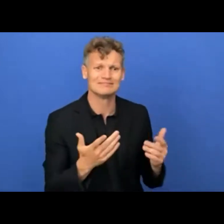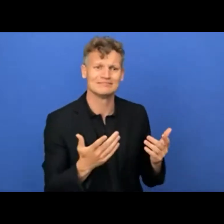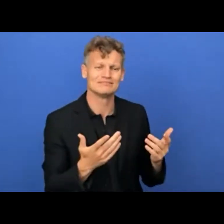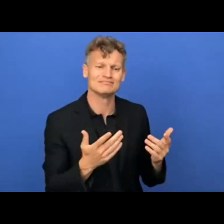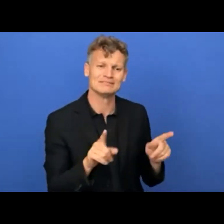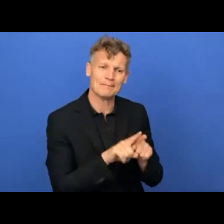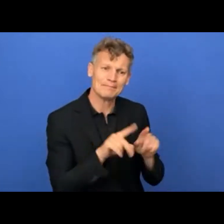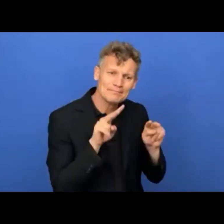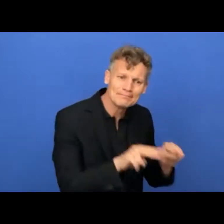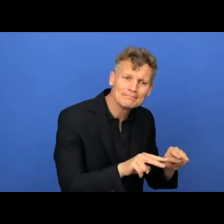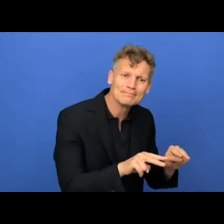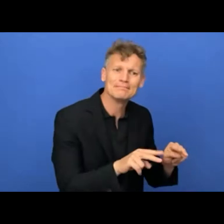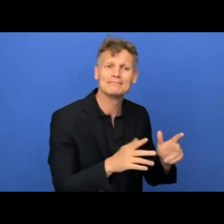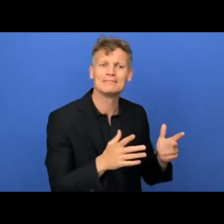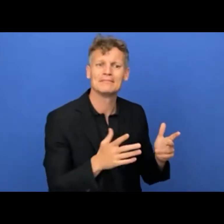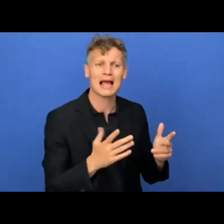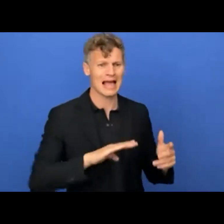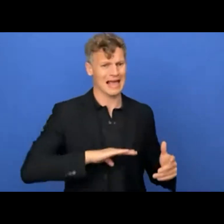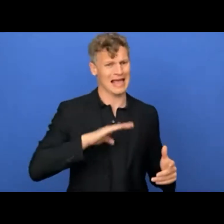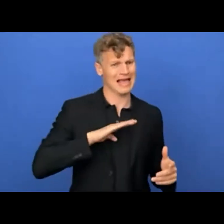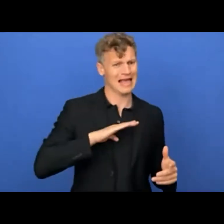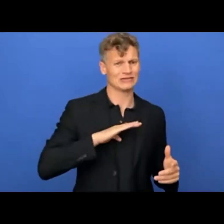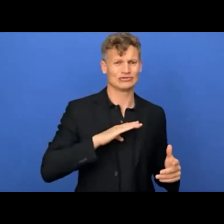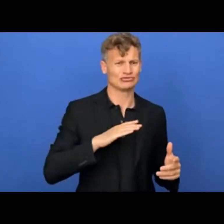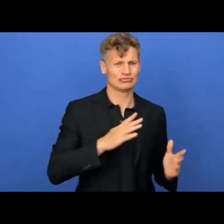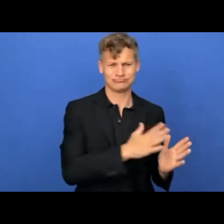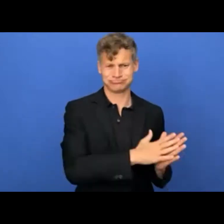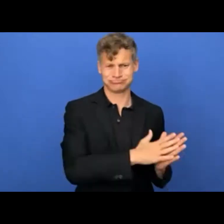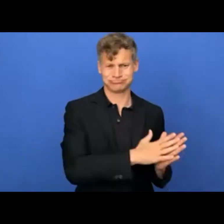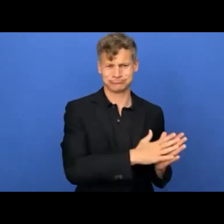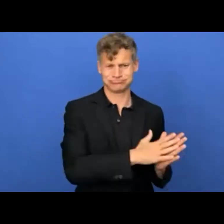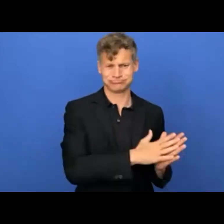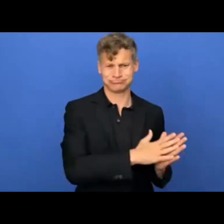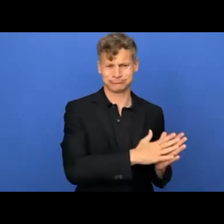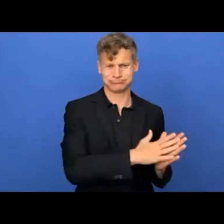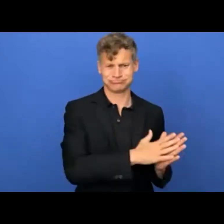d'éducation et de protection de la petite enfance, on parle généralement